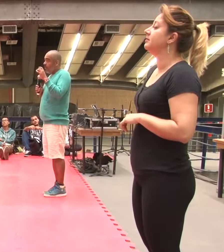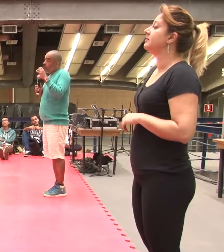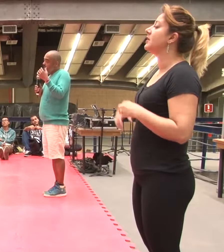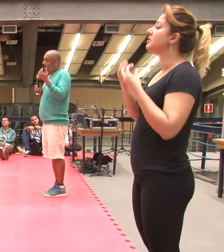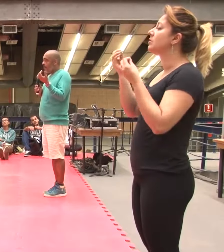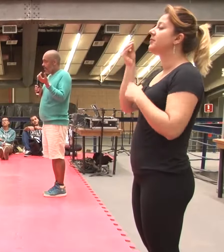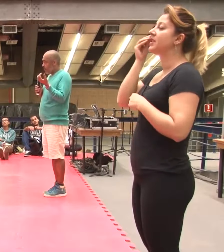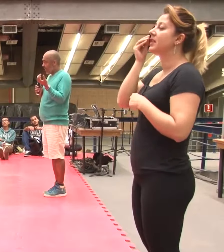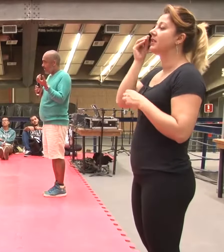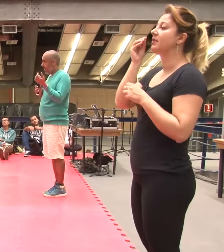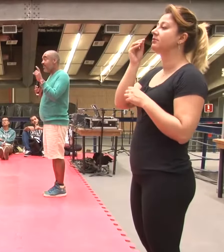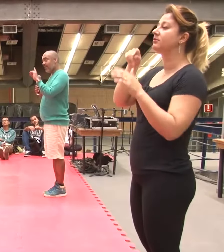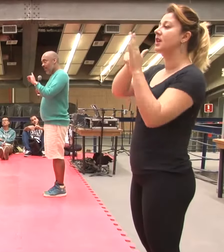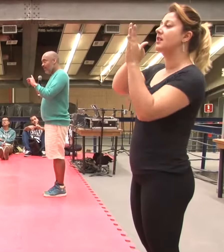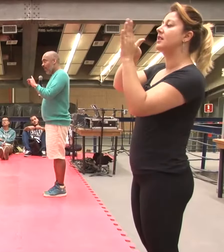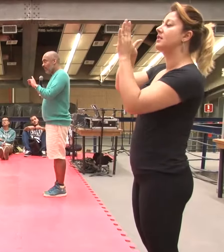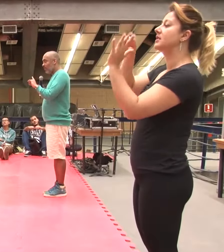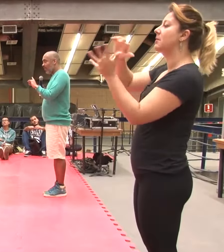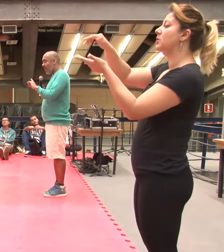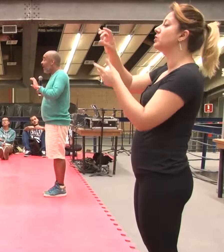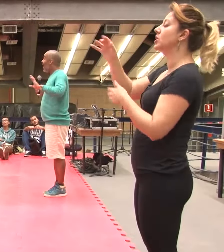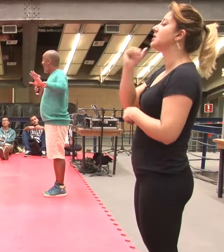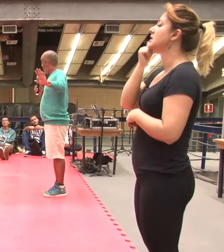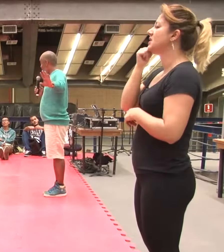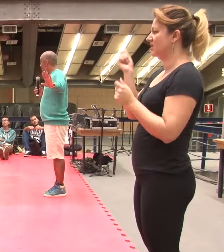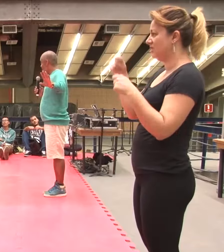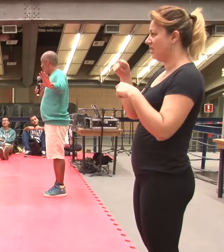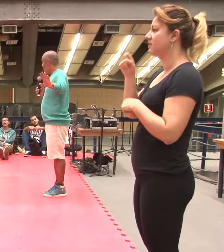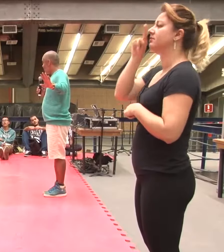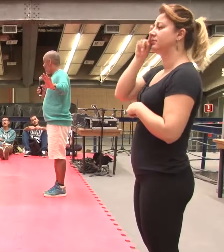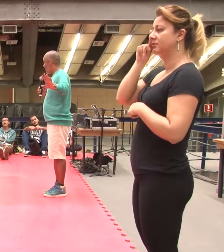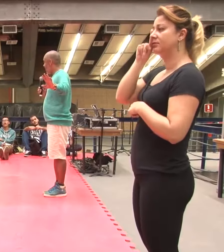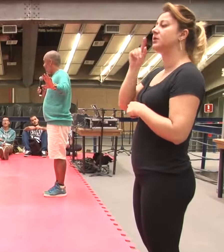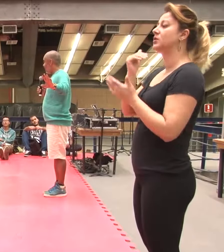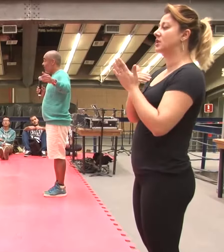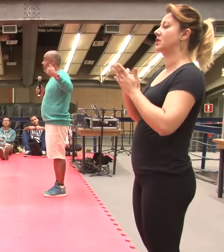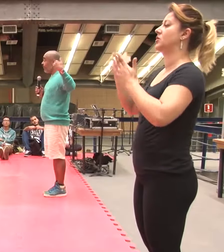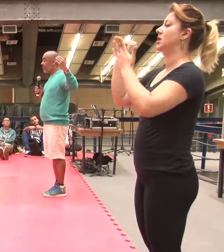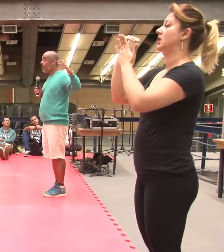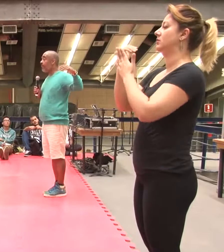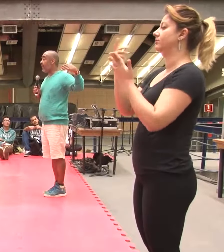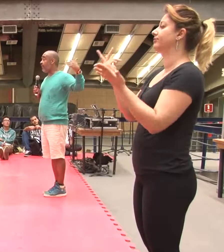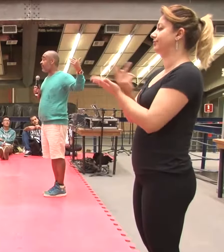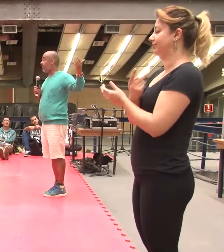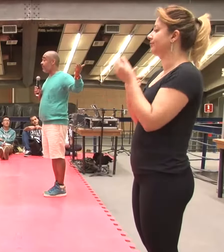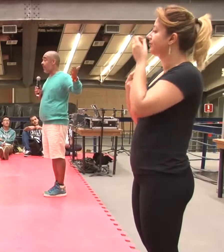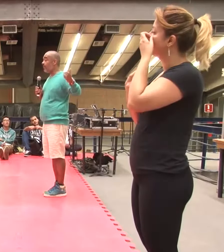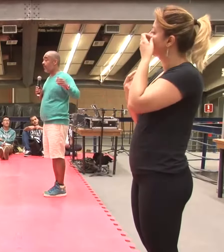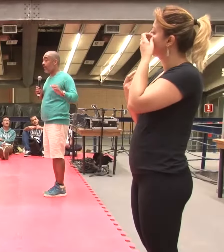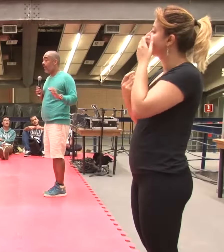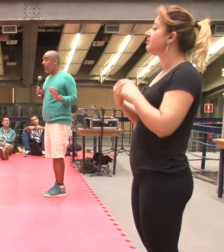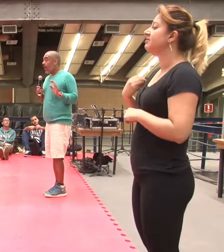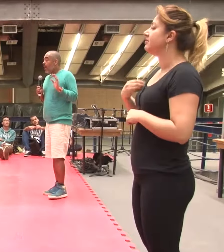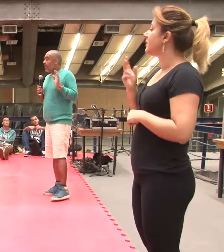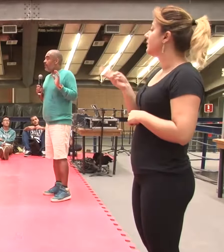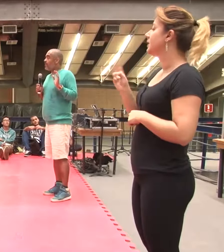mundo unicamente pela ciência pode nos levar a exageros, né? Gente que, por exemplo, fica presa a vida inteira